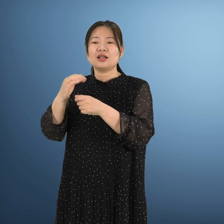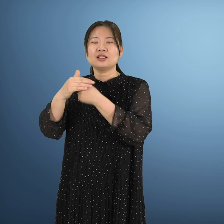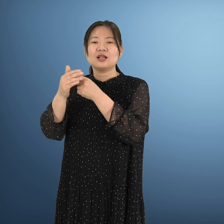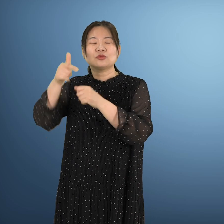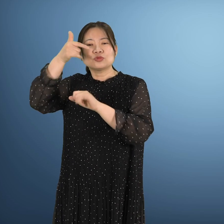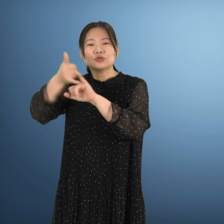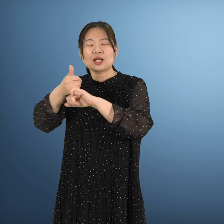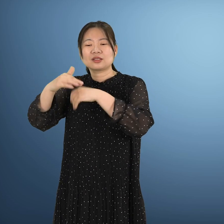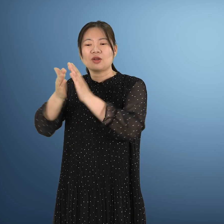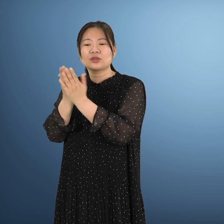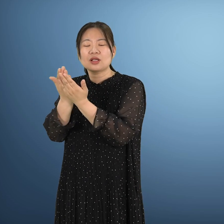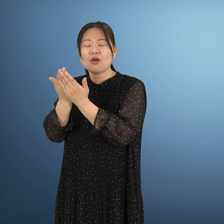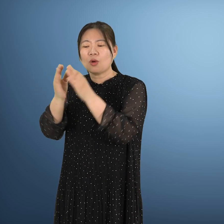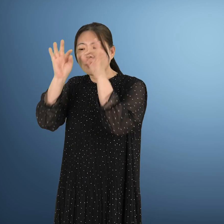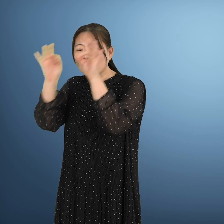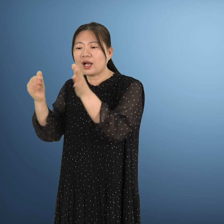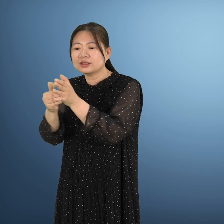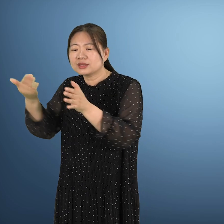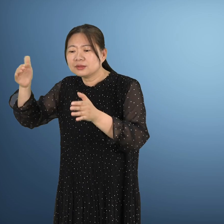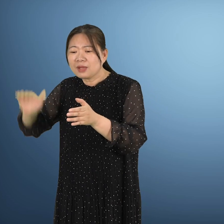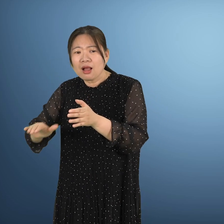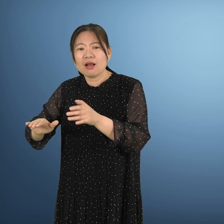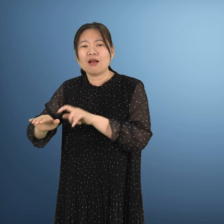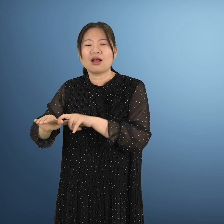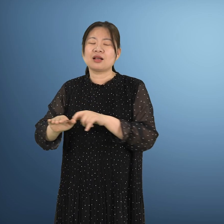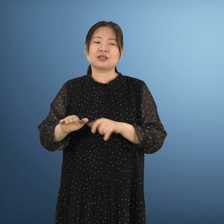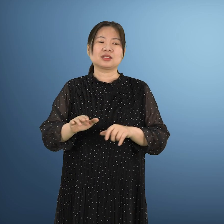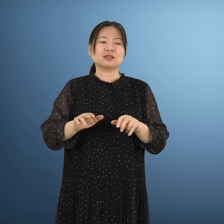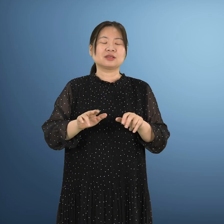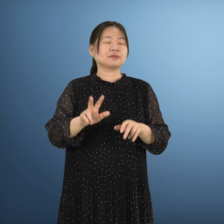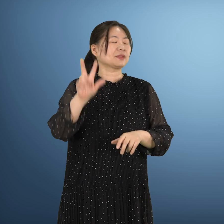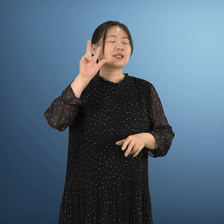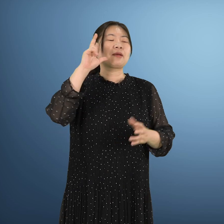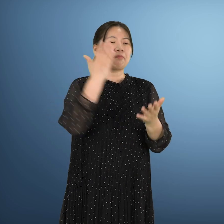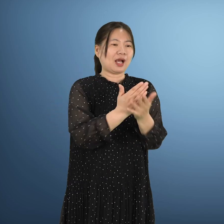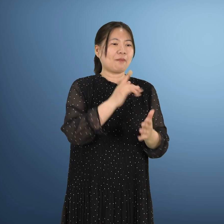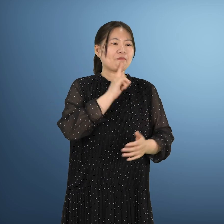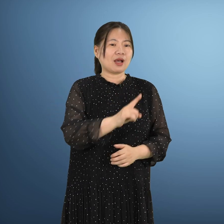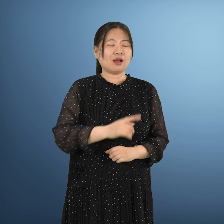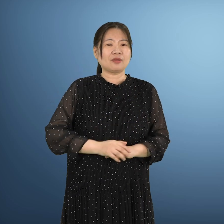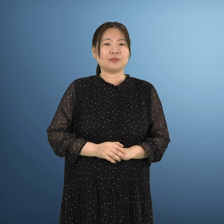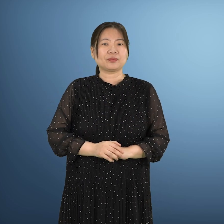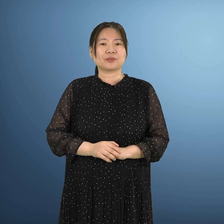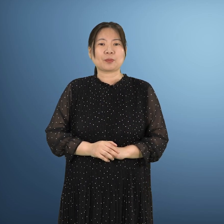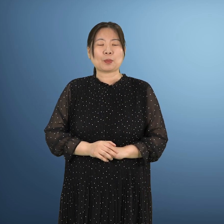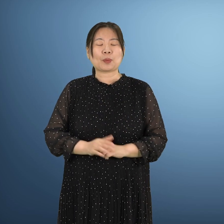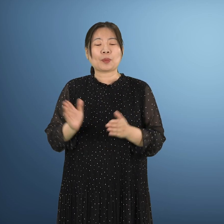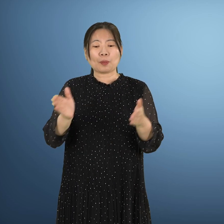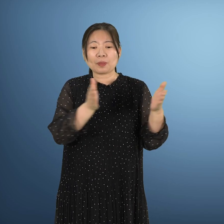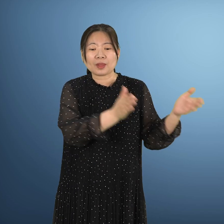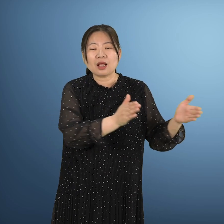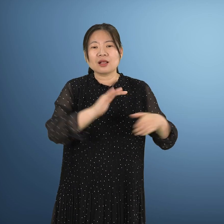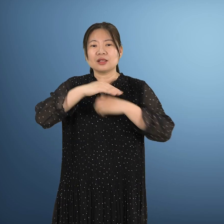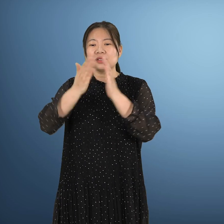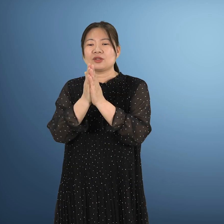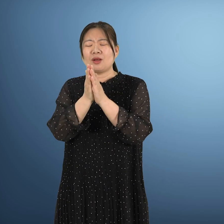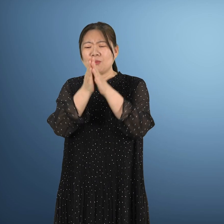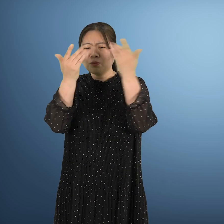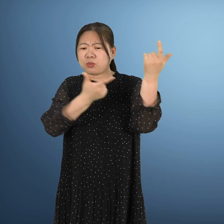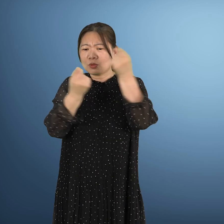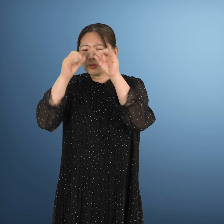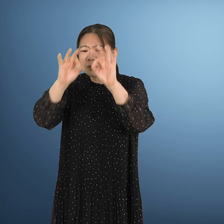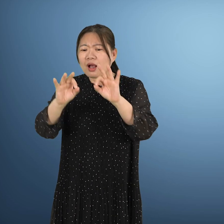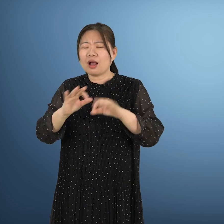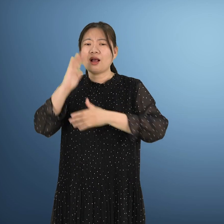맹세하지 마라 이렇게 얘기했어요. 자, 그러면 우리가 성경 전체에서